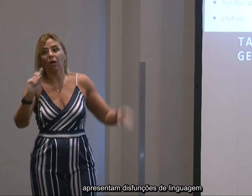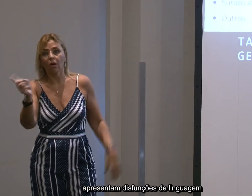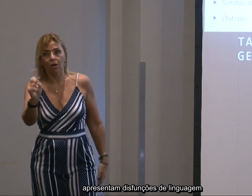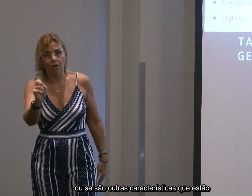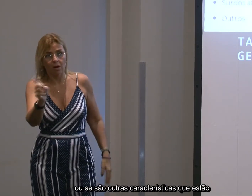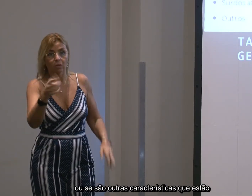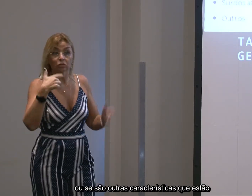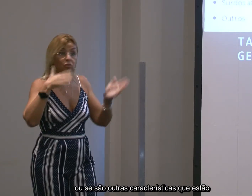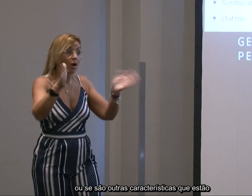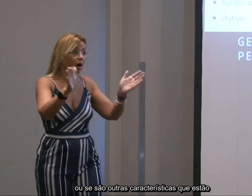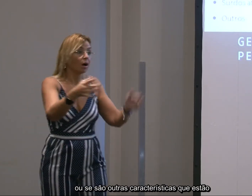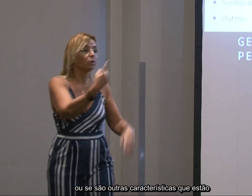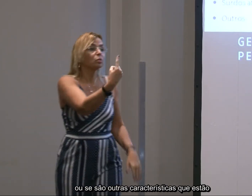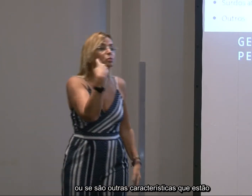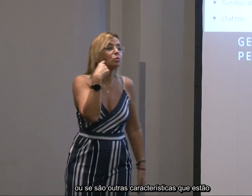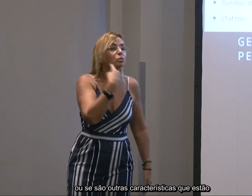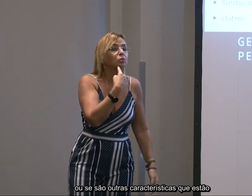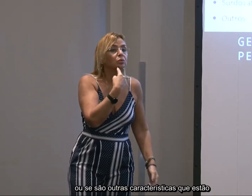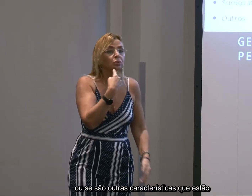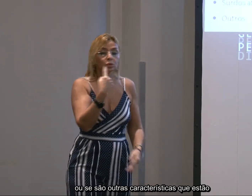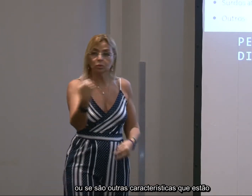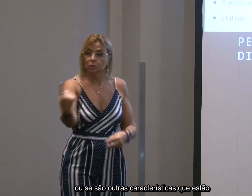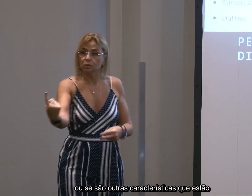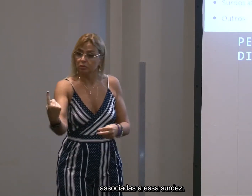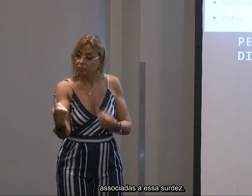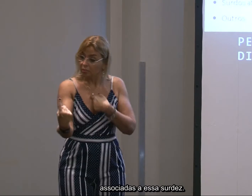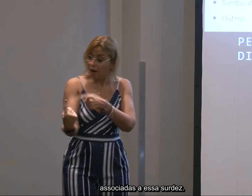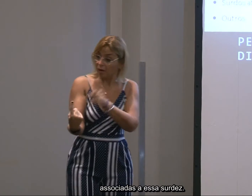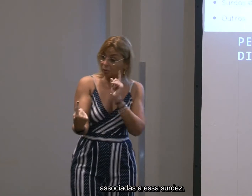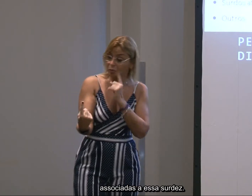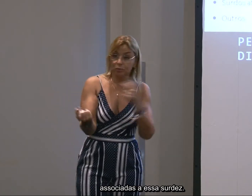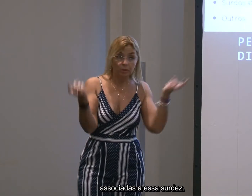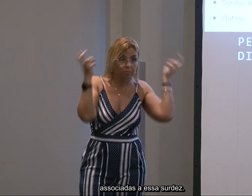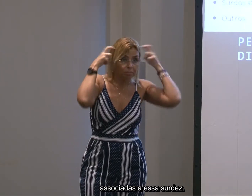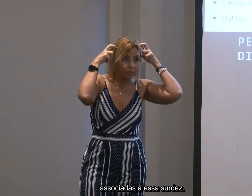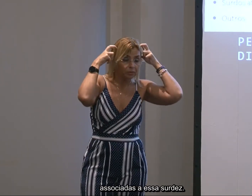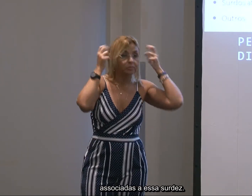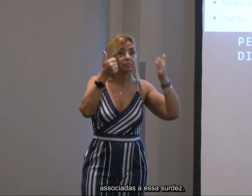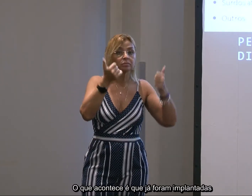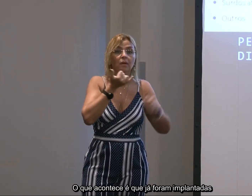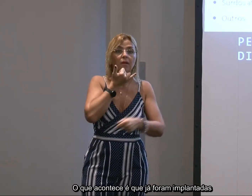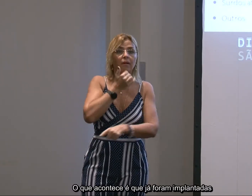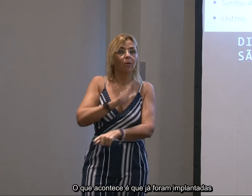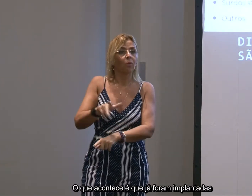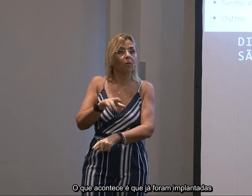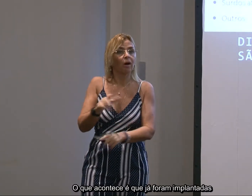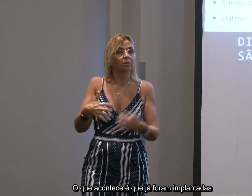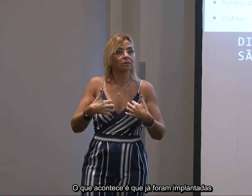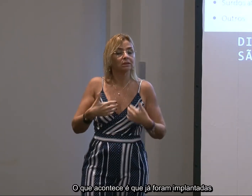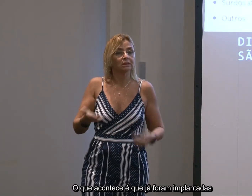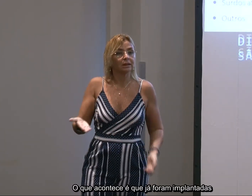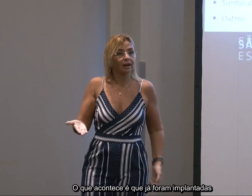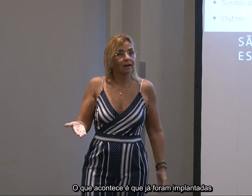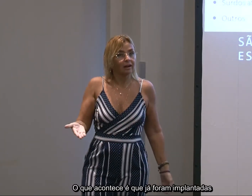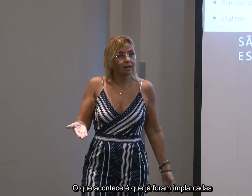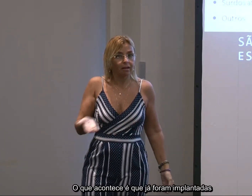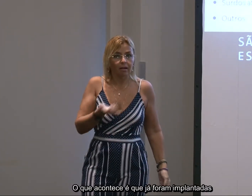linguagem ou se são outras características que estão associadas a essa surdez, né? O que acontece é que já